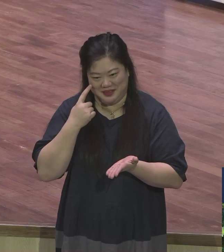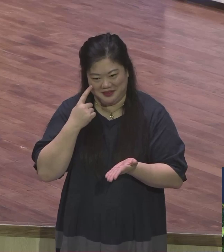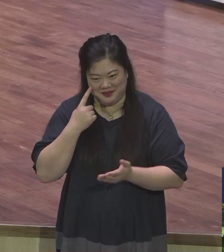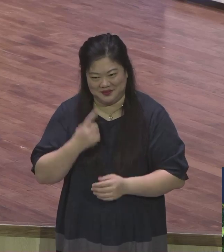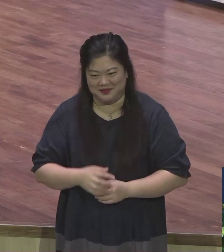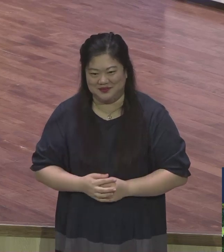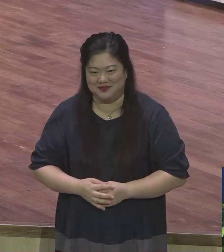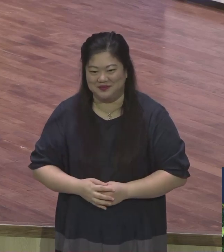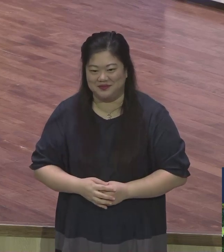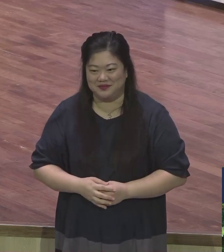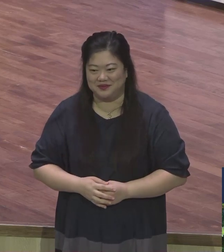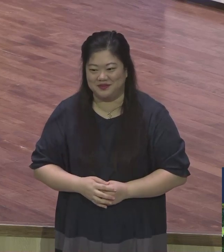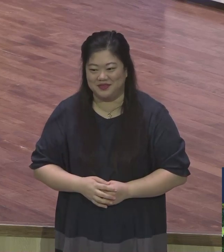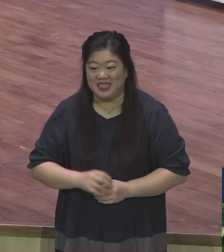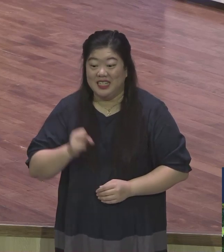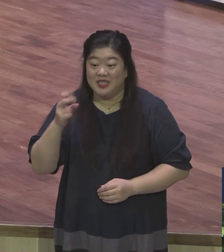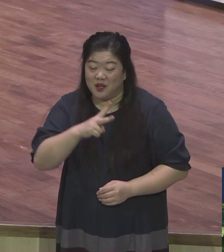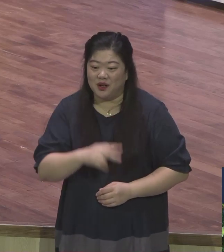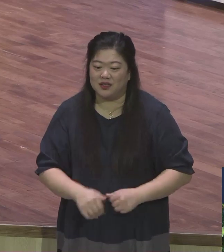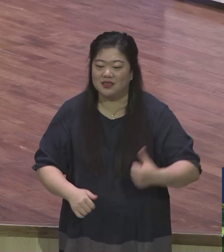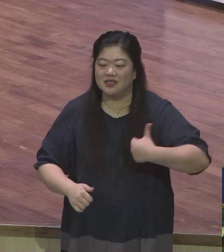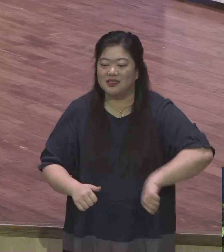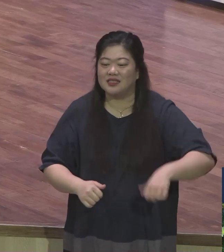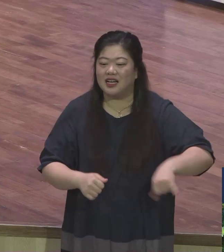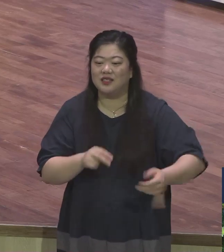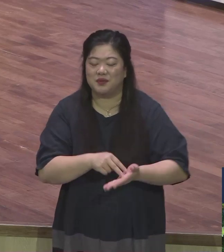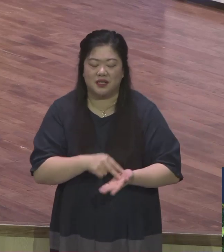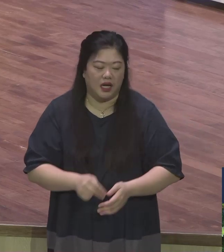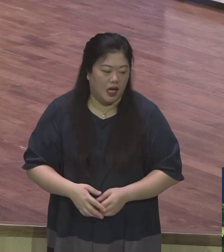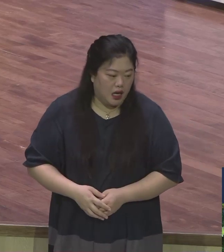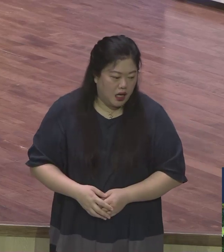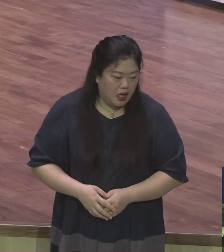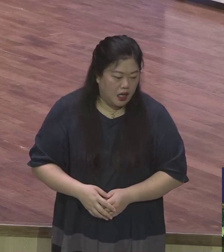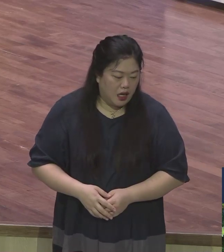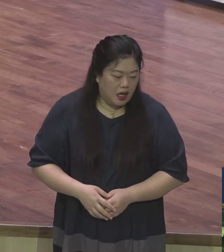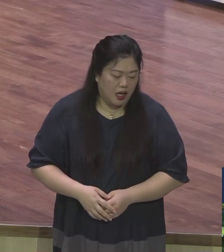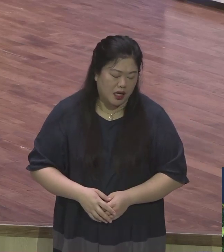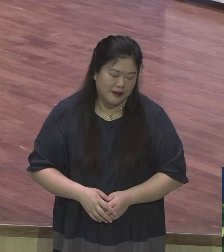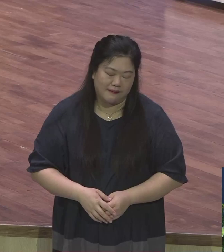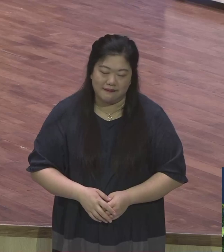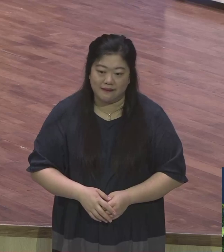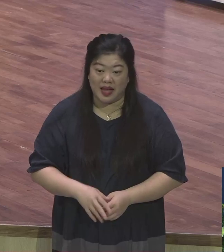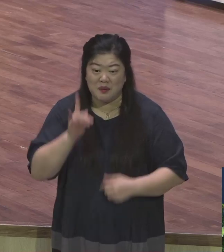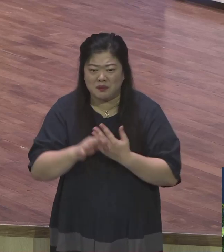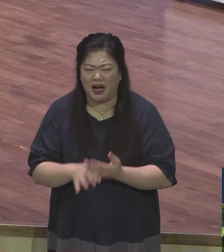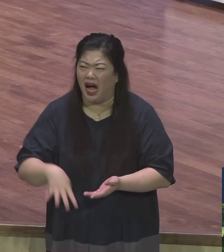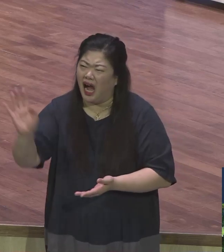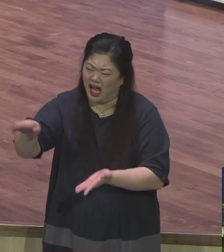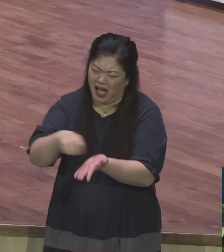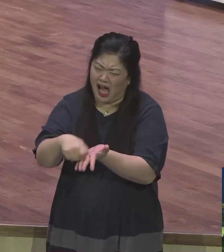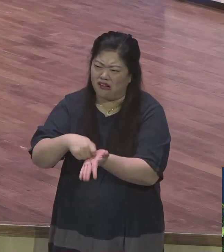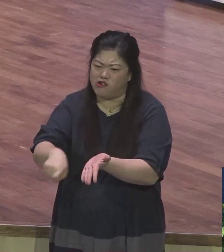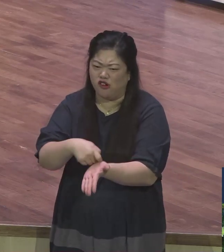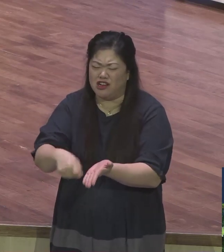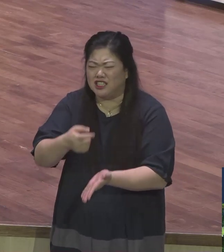또 자녀들 대상으로 서로 간에 요즘 톡 좋잖아요. 카톡 가지고